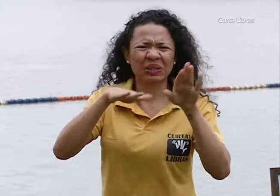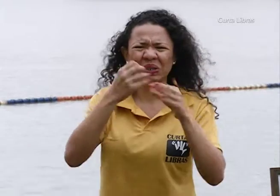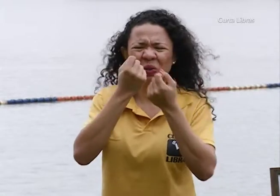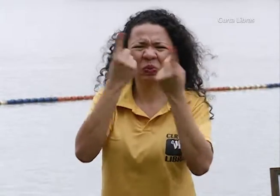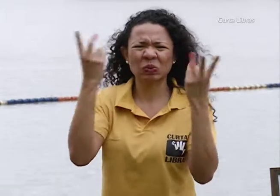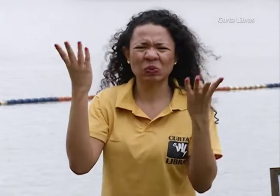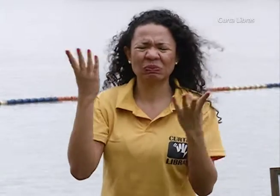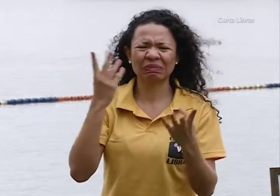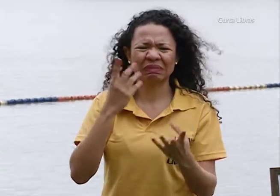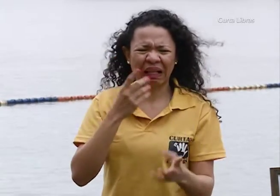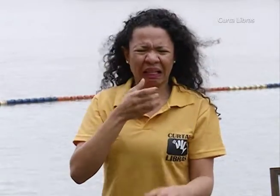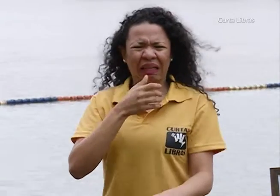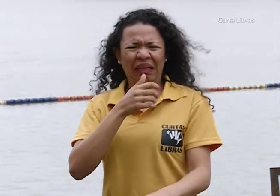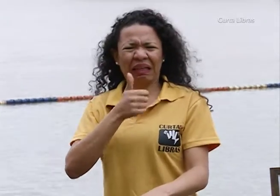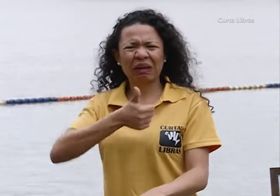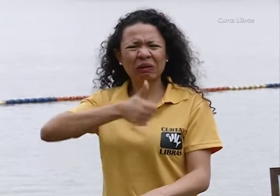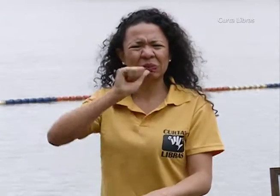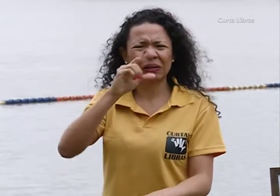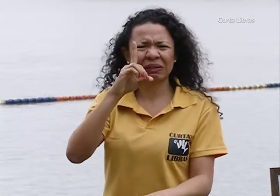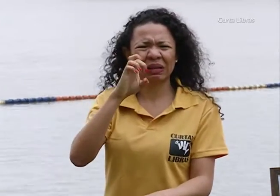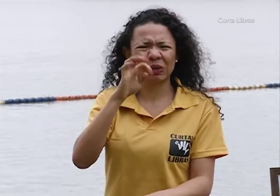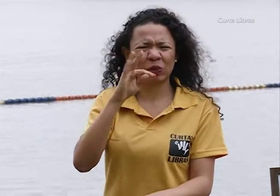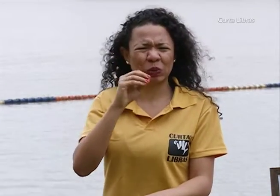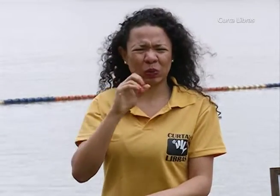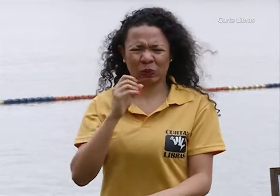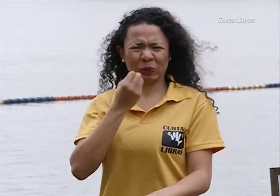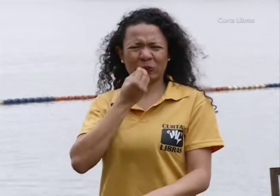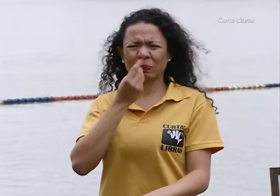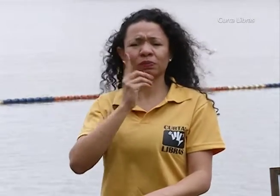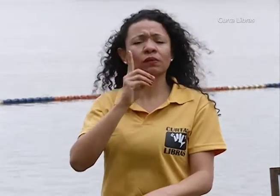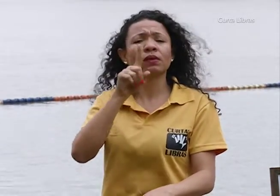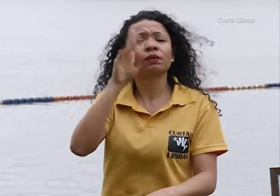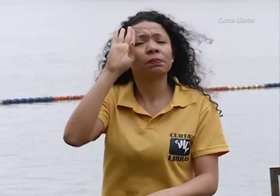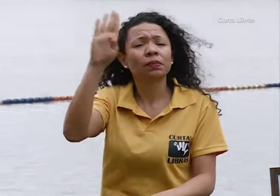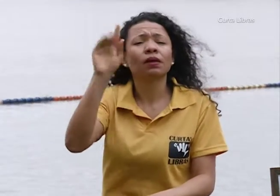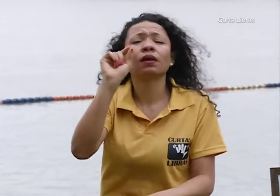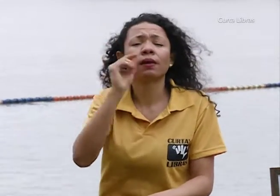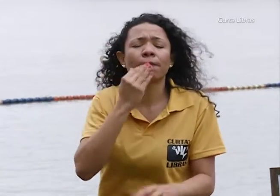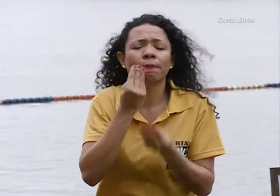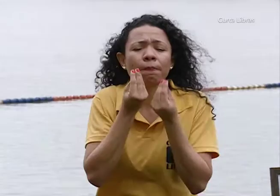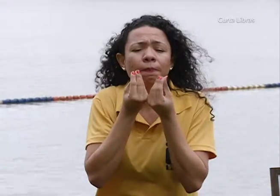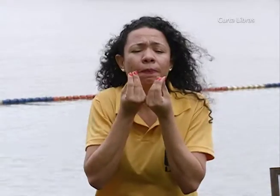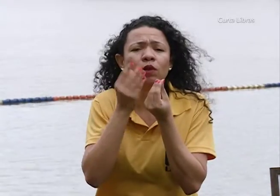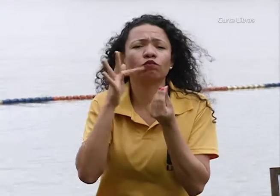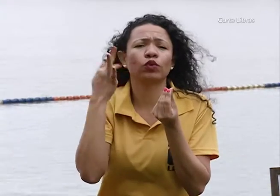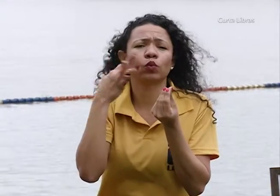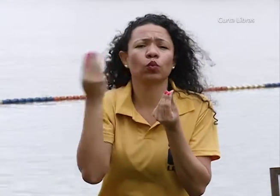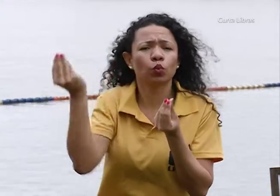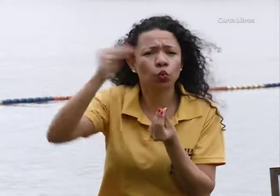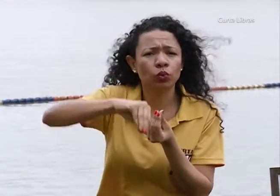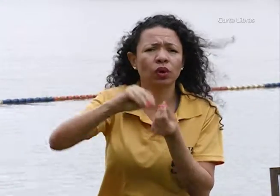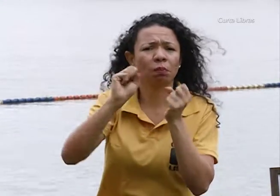organismo, assim como o detox. Algumas pessoas não gostam do detox por ter um sabor ruim, mas você